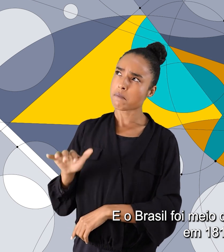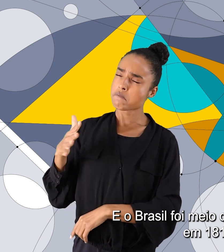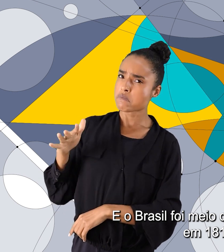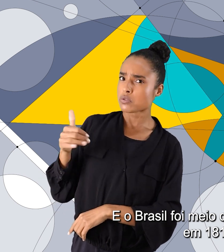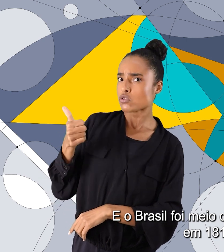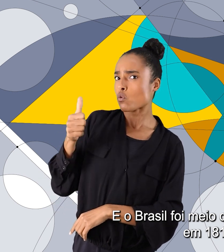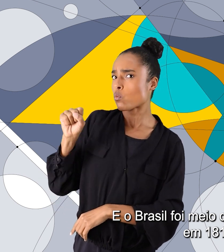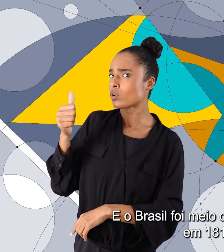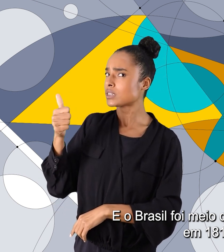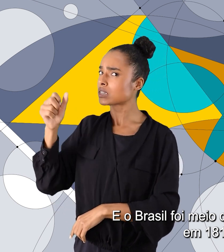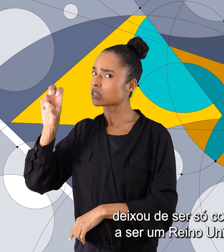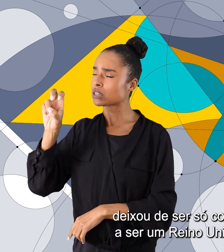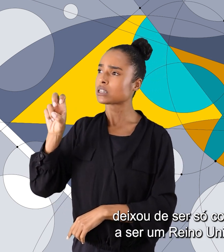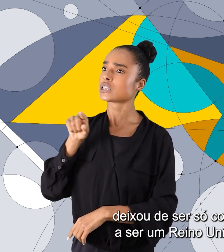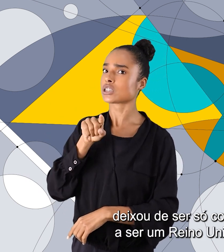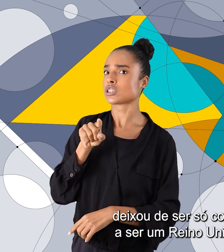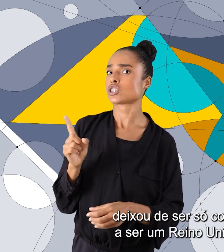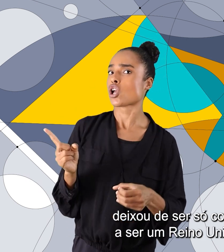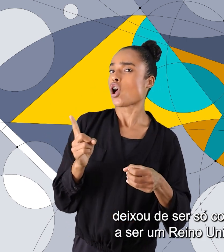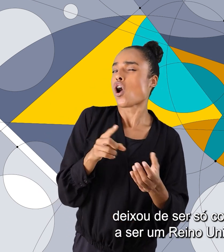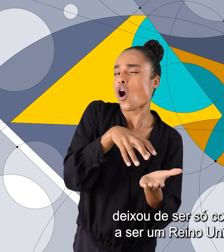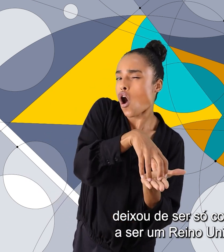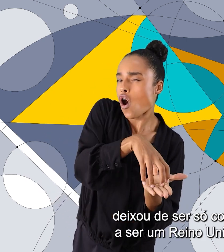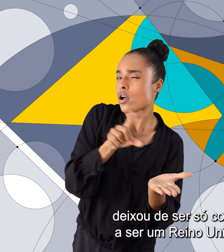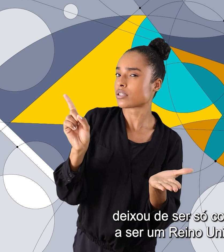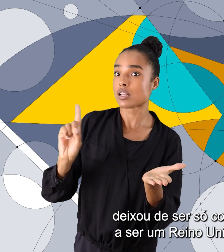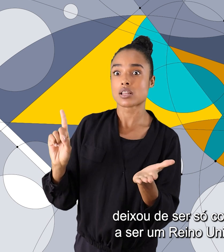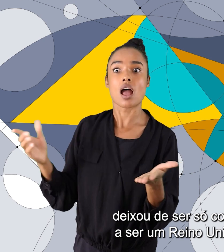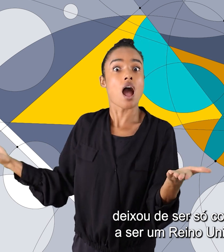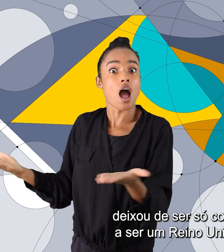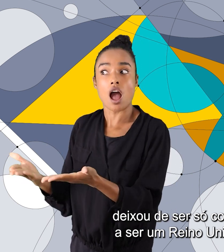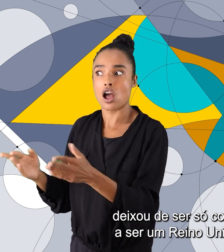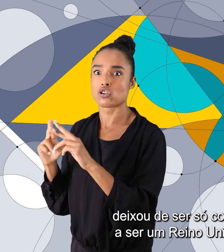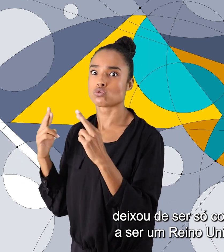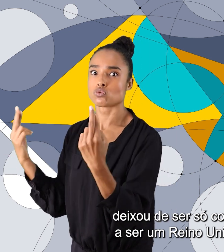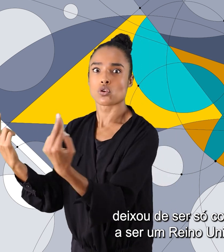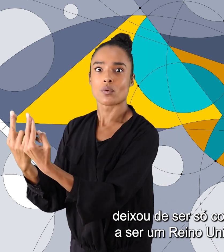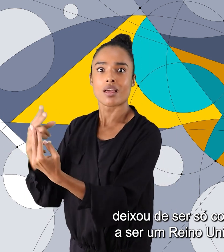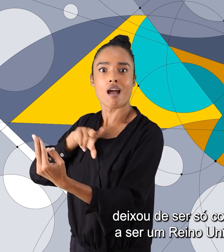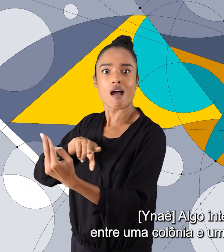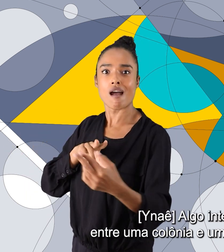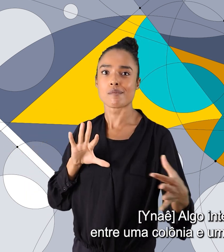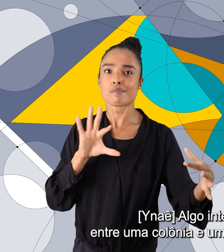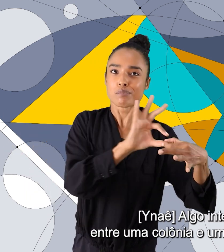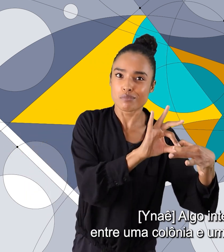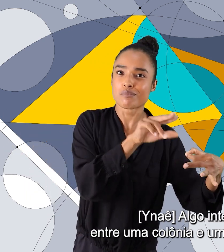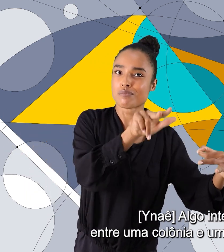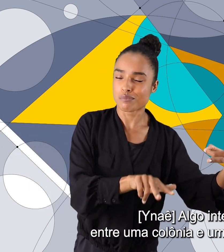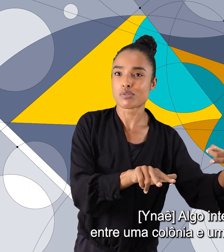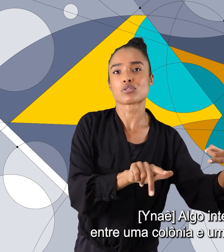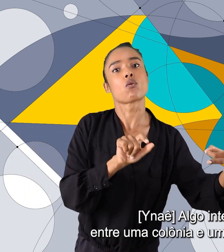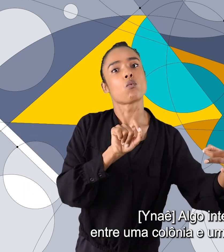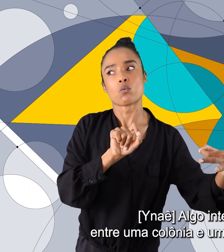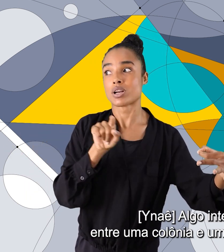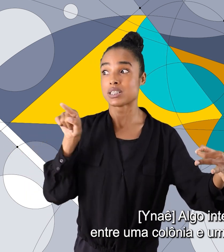em 1815. Deixou de ser só colônia e passou a ser um Reino Unido a Portugal. Algo intermediário